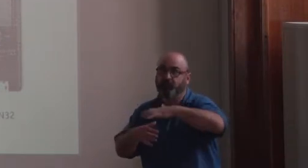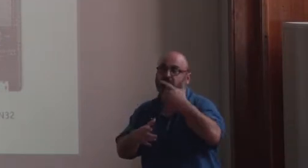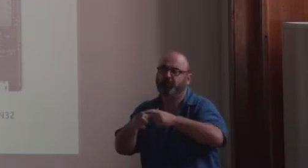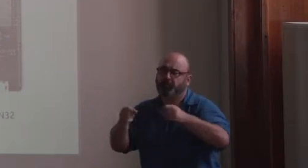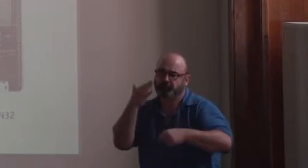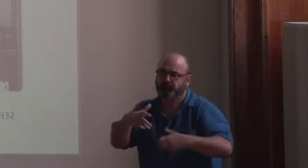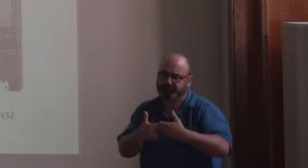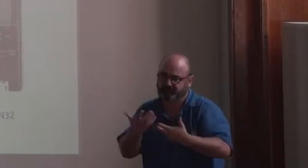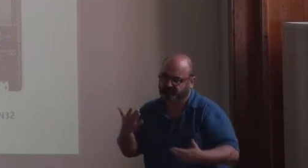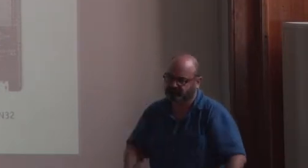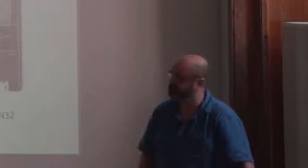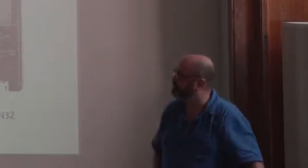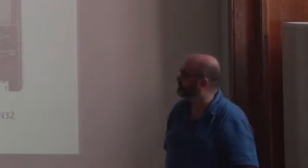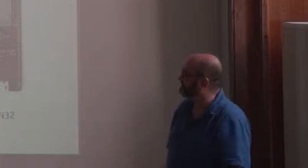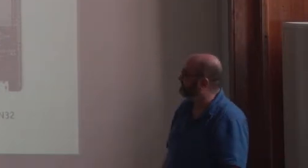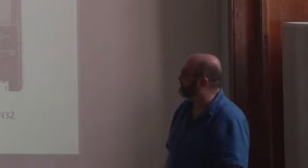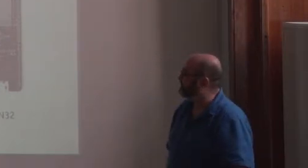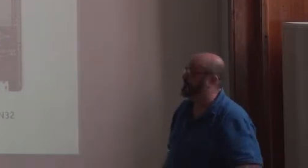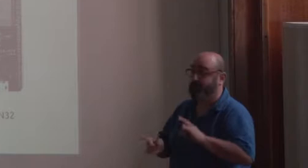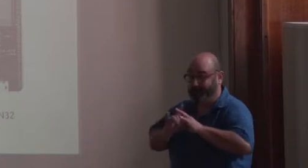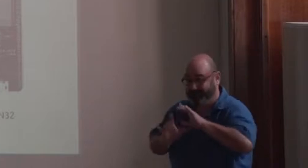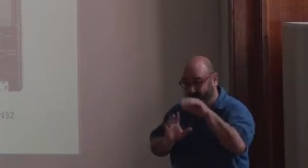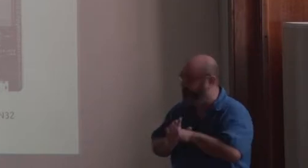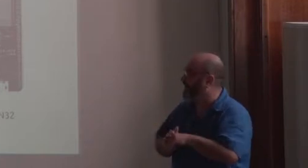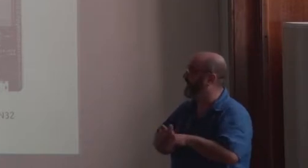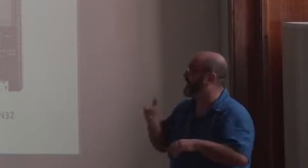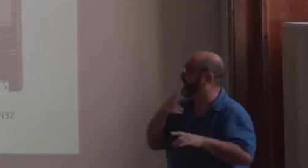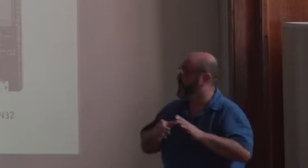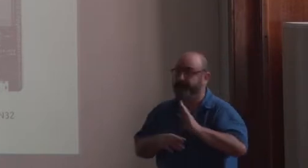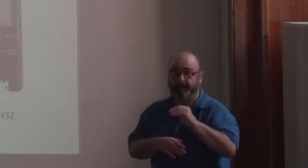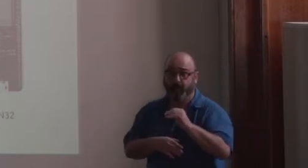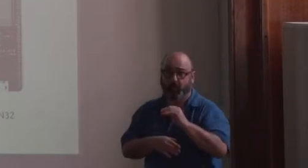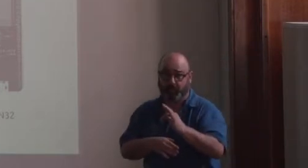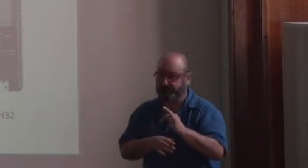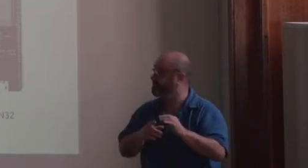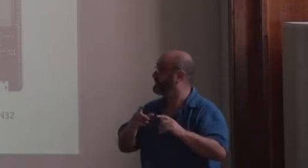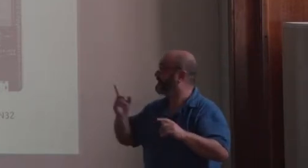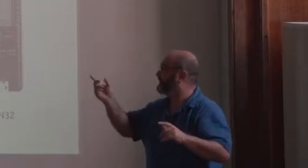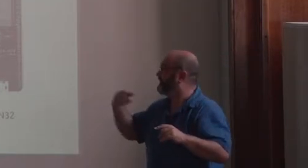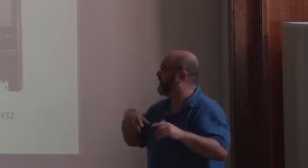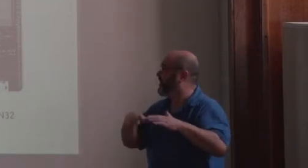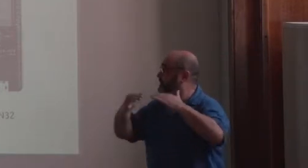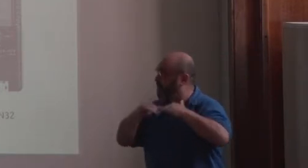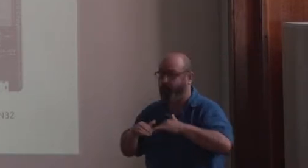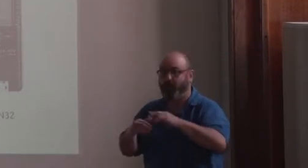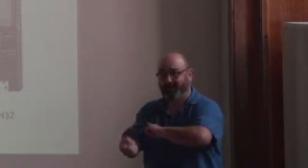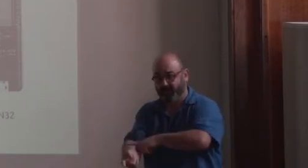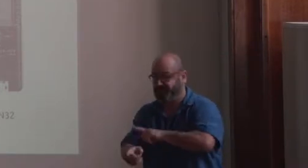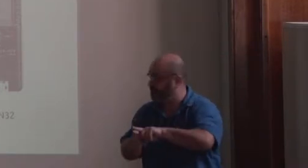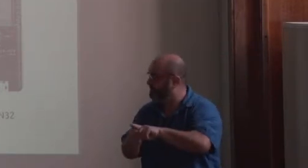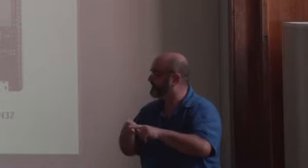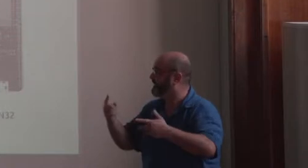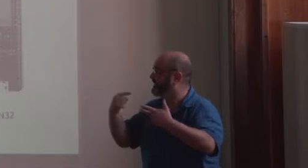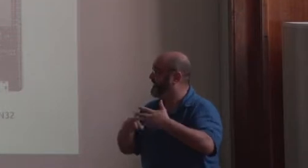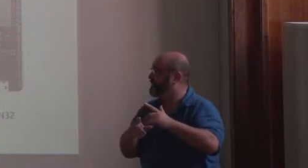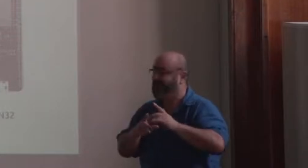minimum. Elle a le Wi-Fi, elle gère aussi le Bluetooth low energy, une interface batterie et alors plein d'autres trucs,